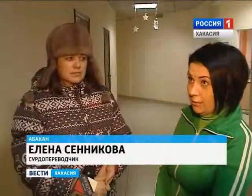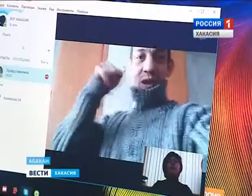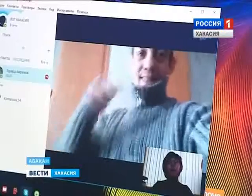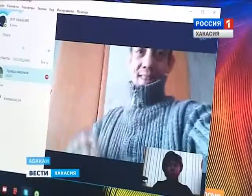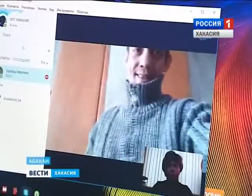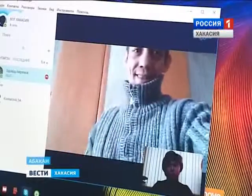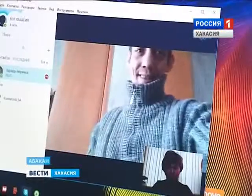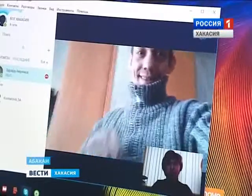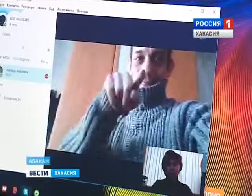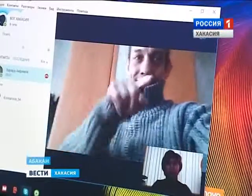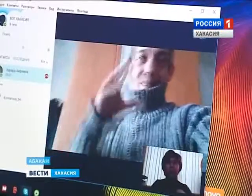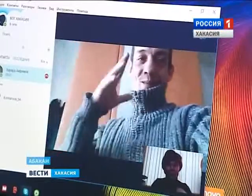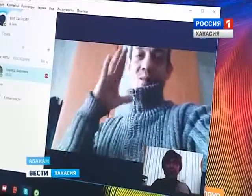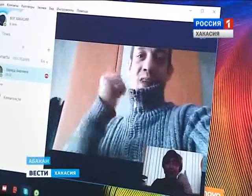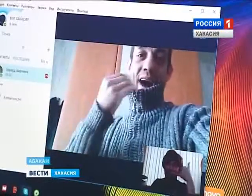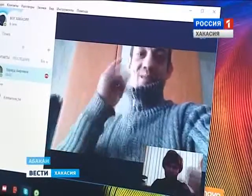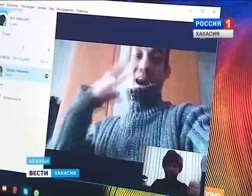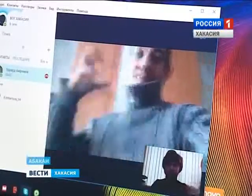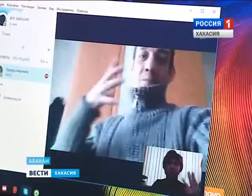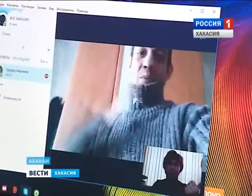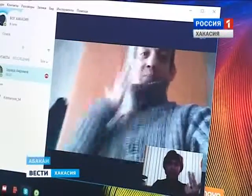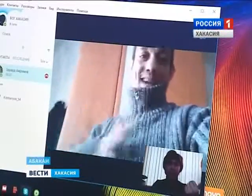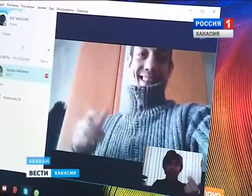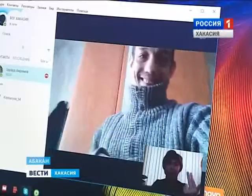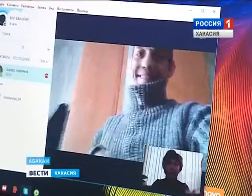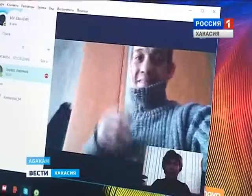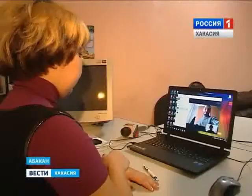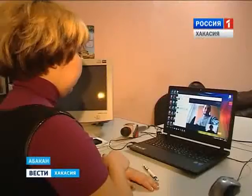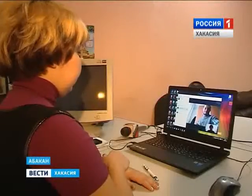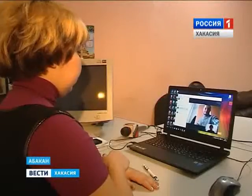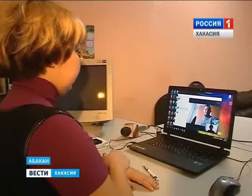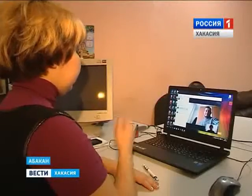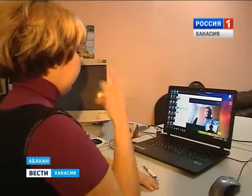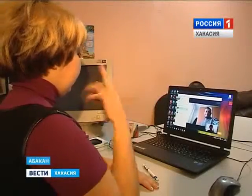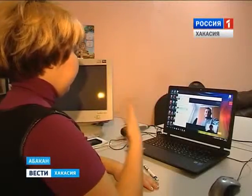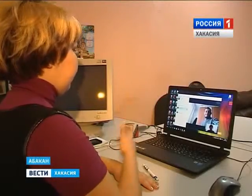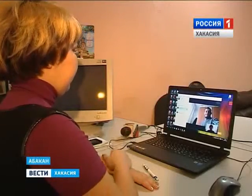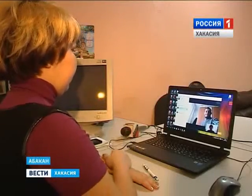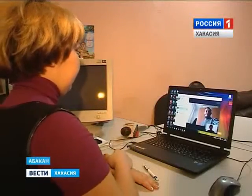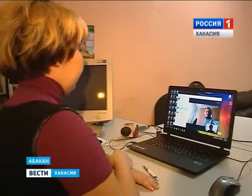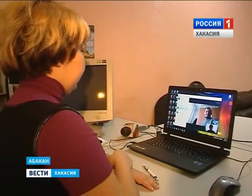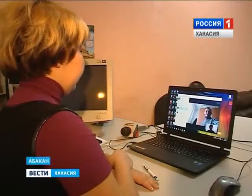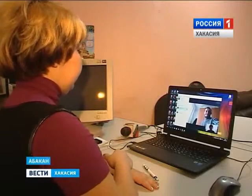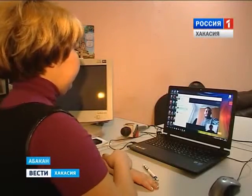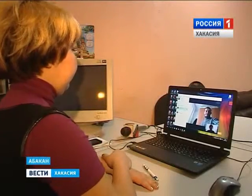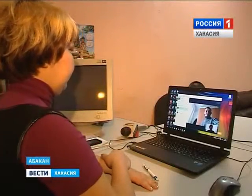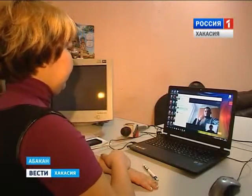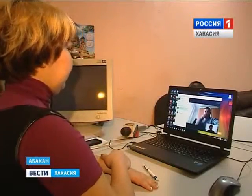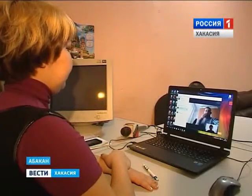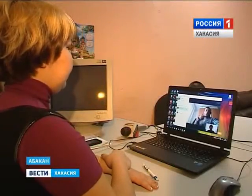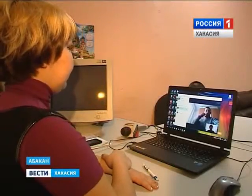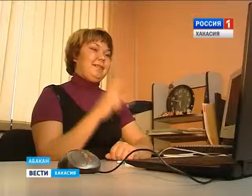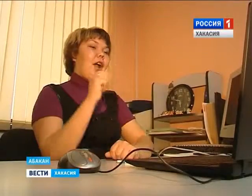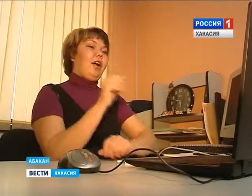удобно. Житель Саиногорска Эдуард Амремов, связавшись с диспетчерами, узнал, что его очередь на получение нового слухового аппарата и